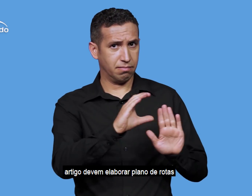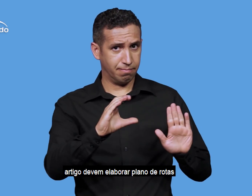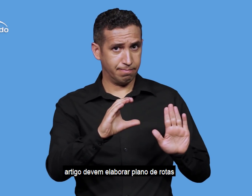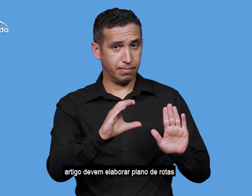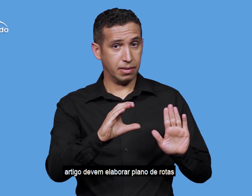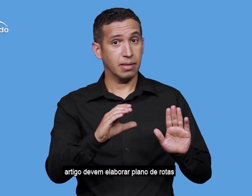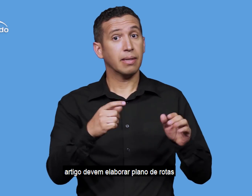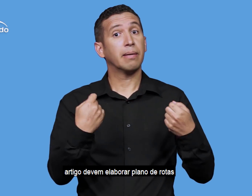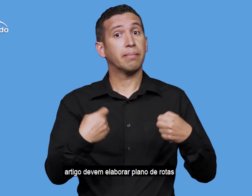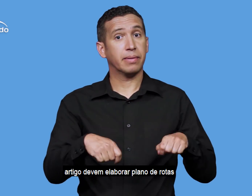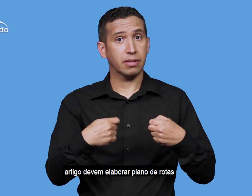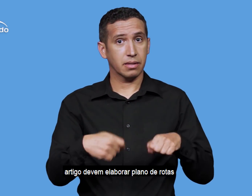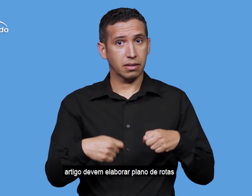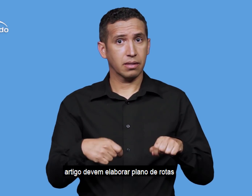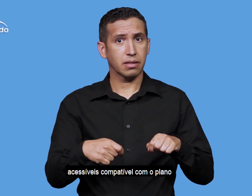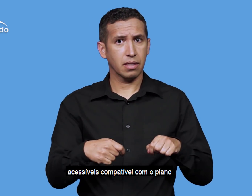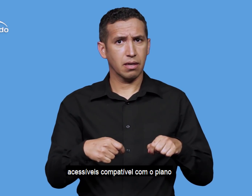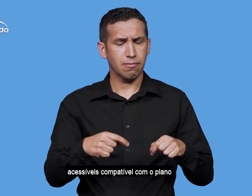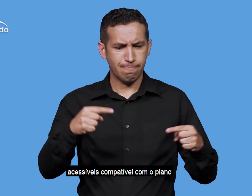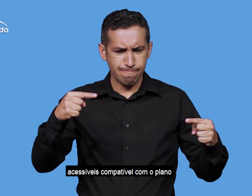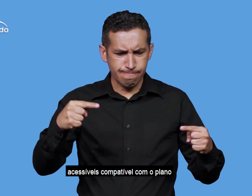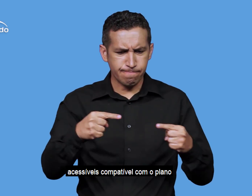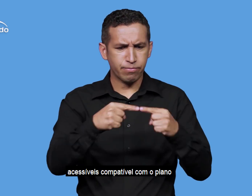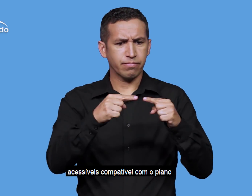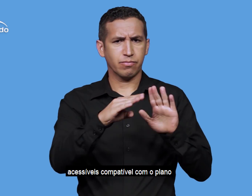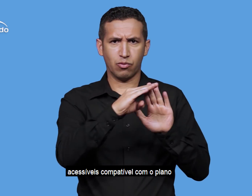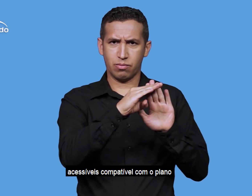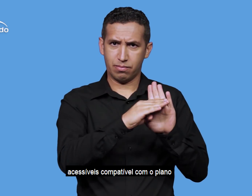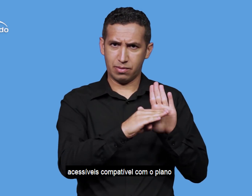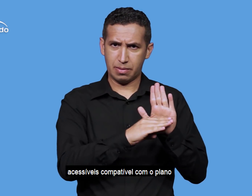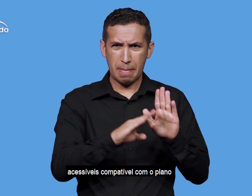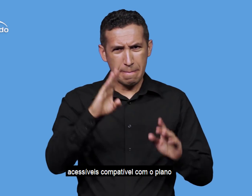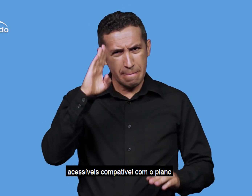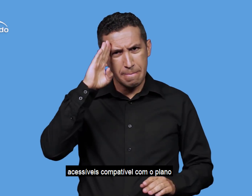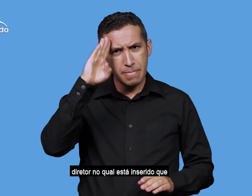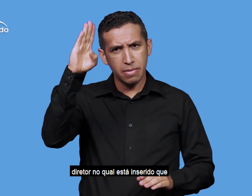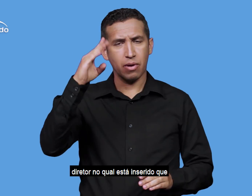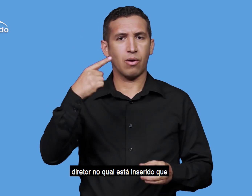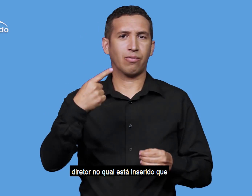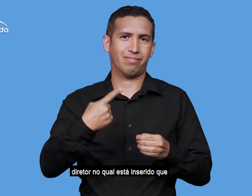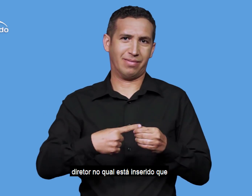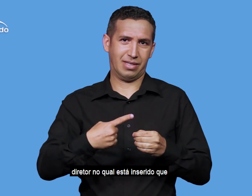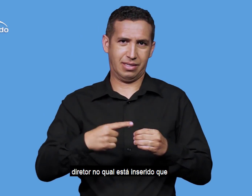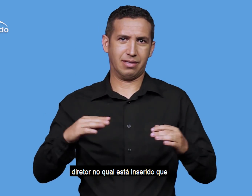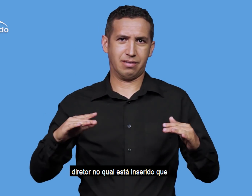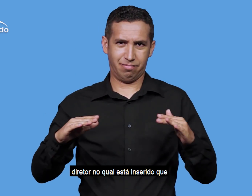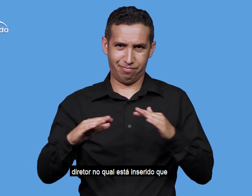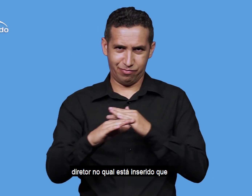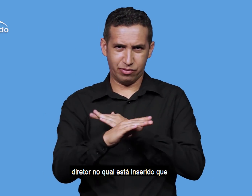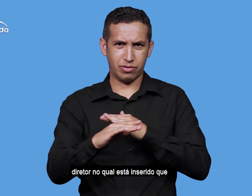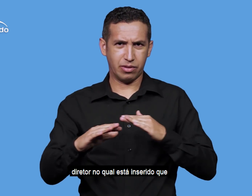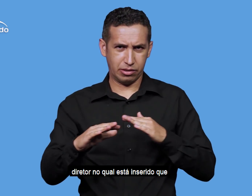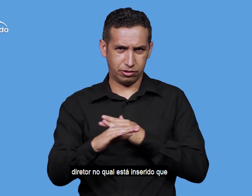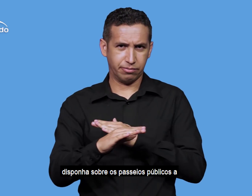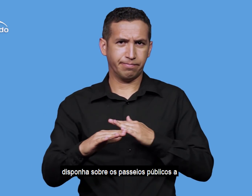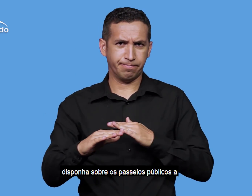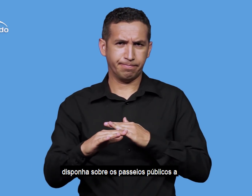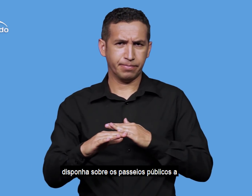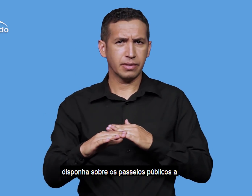elaborar plano de rotas acessíveis compatível com o plano diretor no qual está inserido que disponha sobre